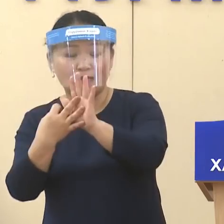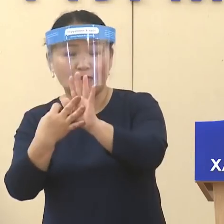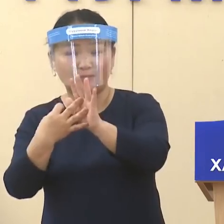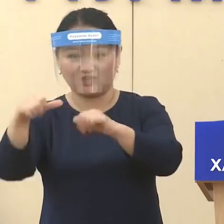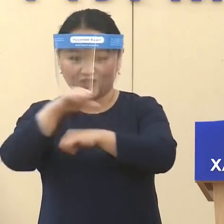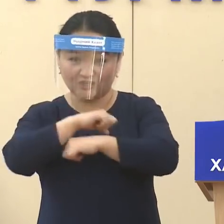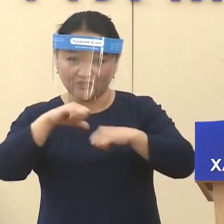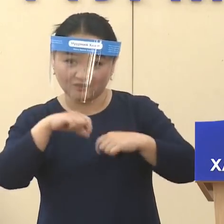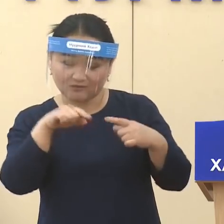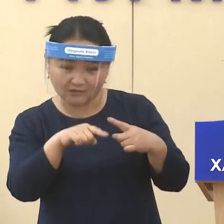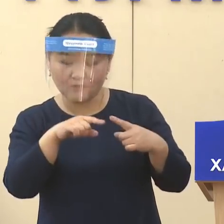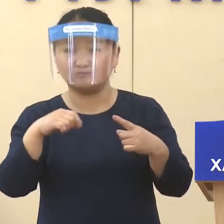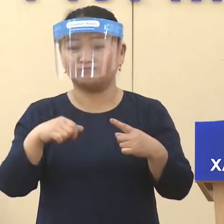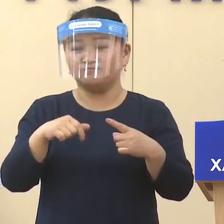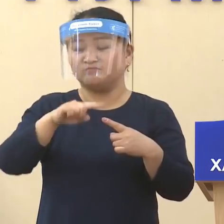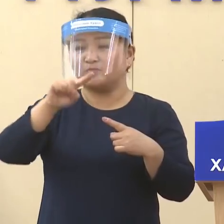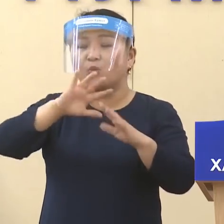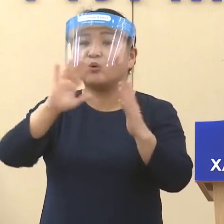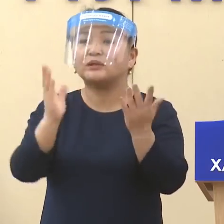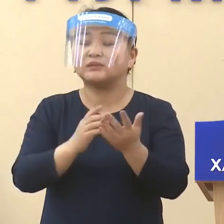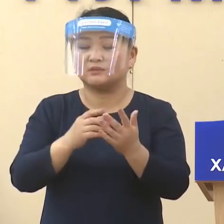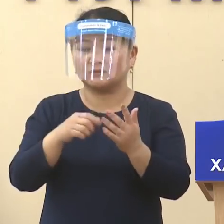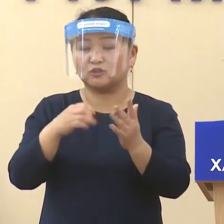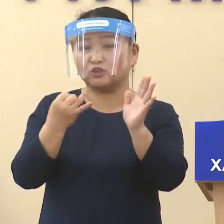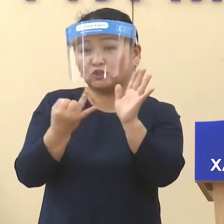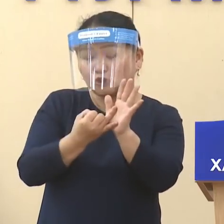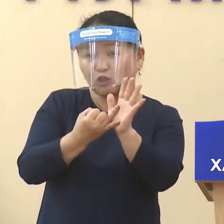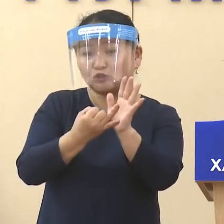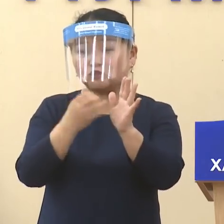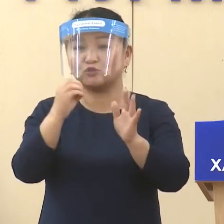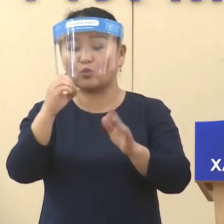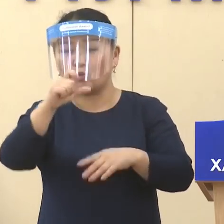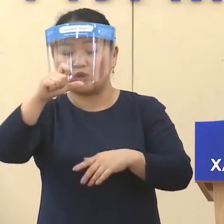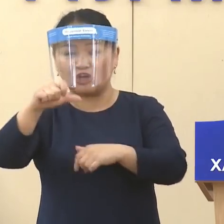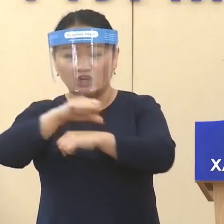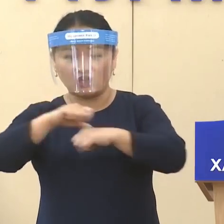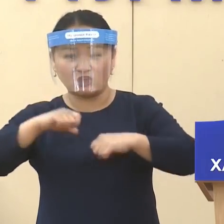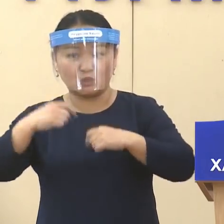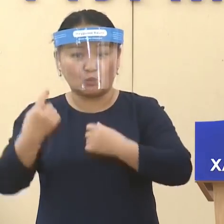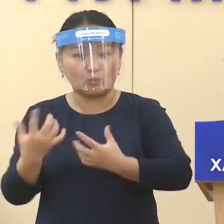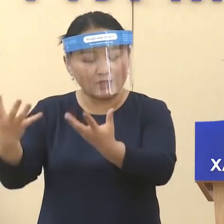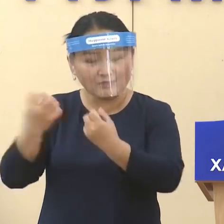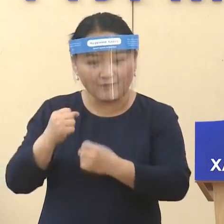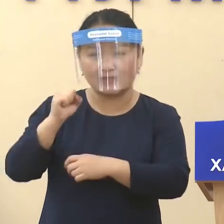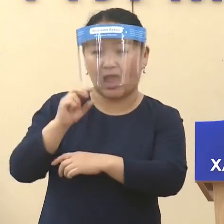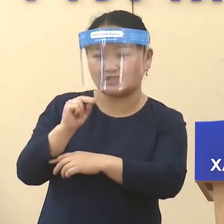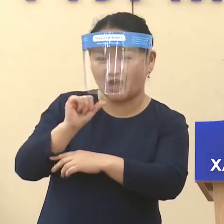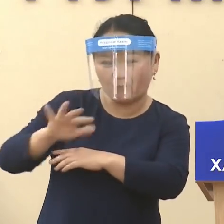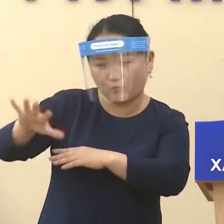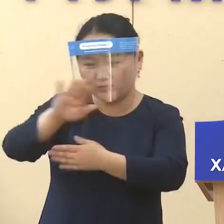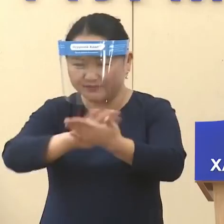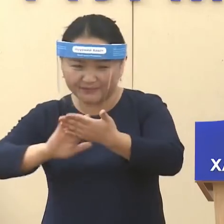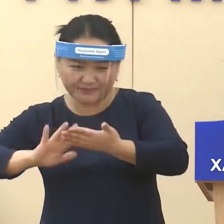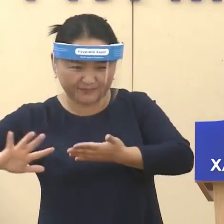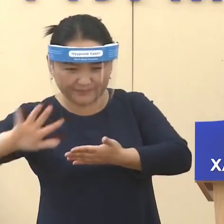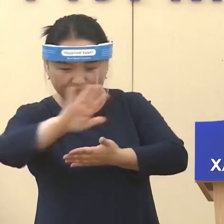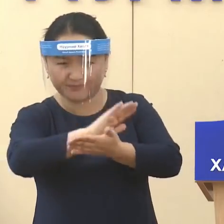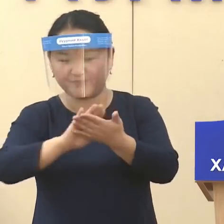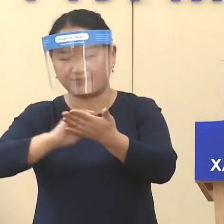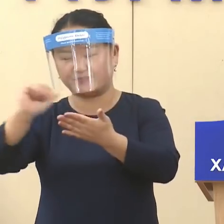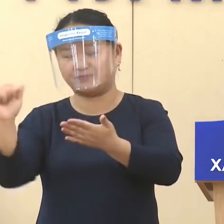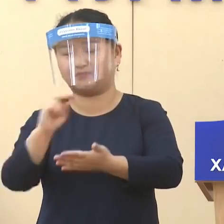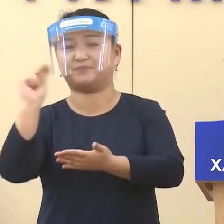мөн төрөөчөөр ирсэн 3 газраас ирсэн 700 иргэний хөлөө авч тэдний ачаа дээш эцсийн халдвар бүртгэлийг хийсэн байна. За мөн Гуанжу,